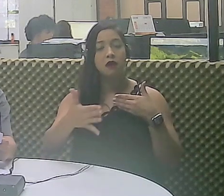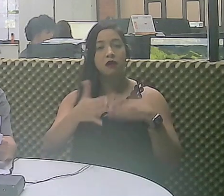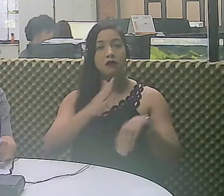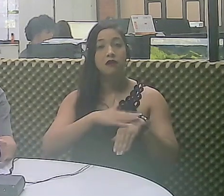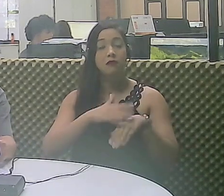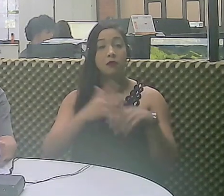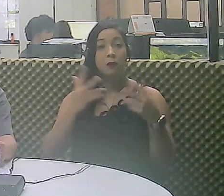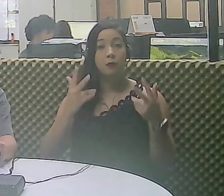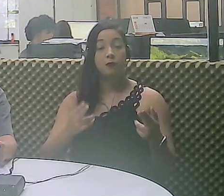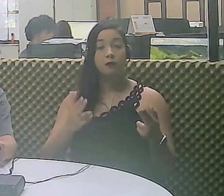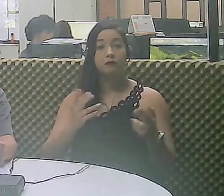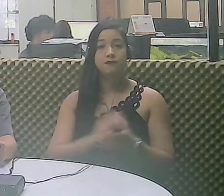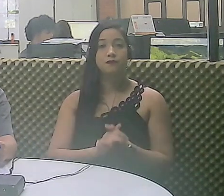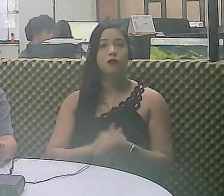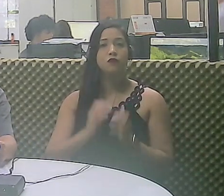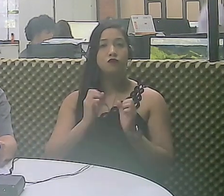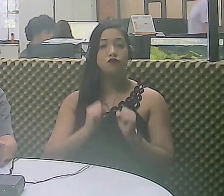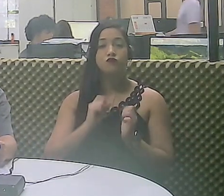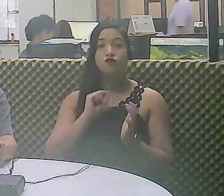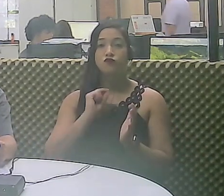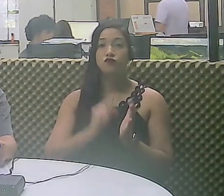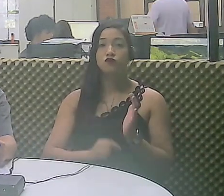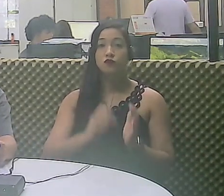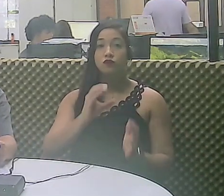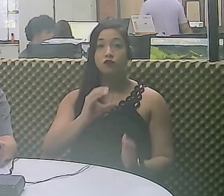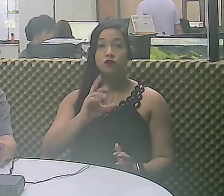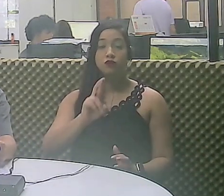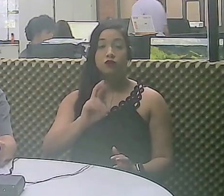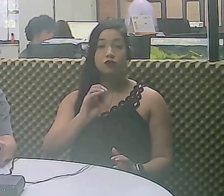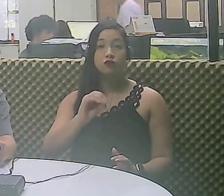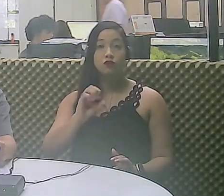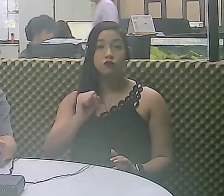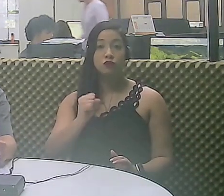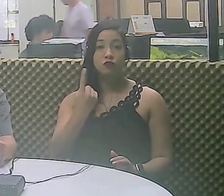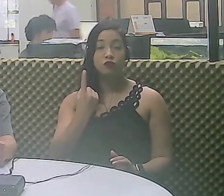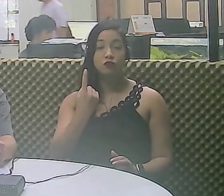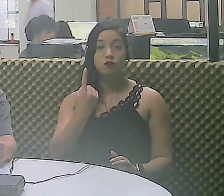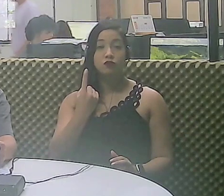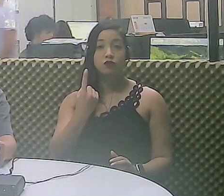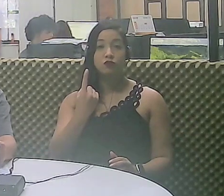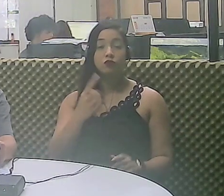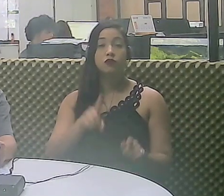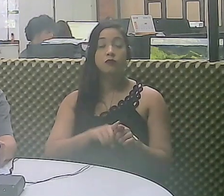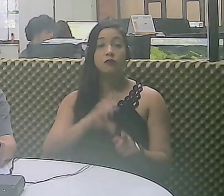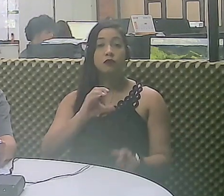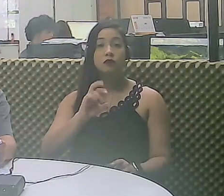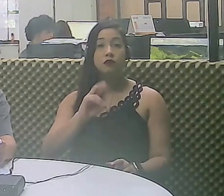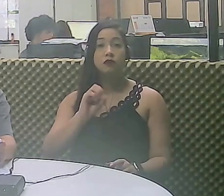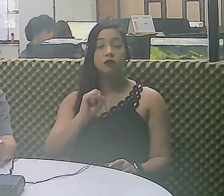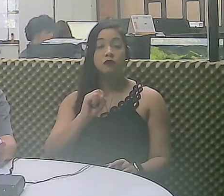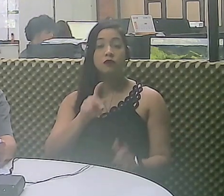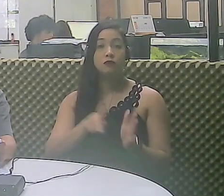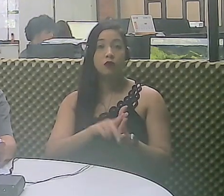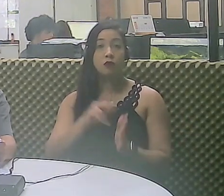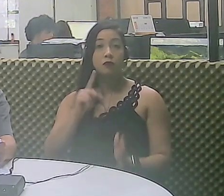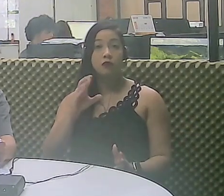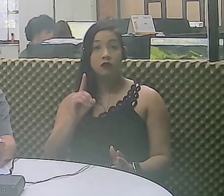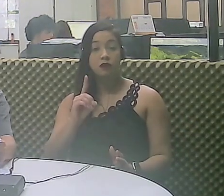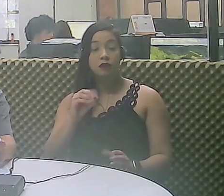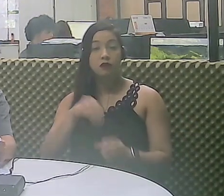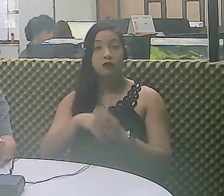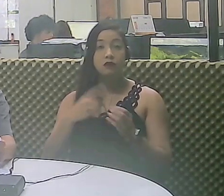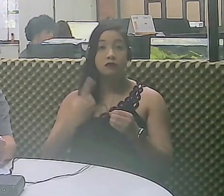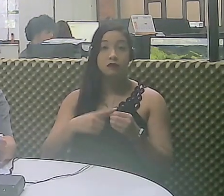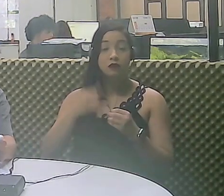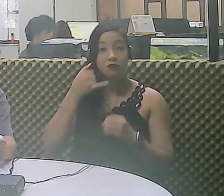período. Pode realizar o credenciamento CR01 da zona rural e CR02 de alunos PCDs zona